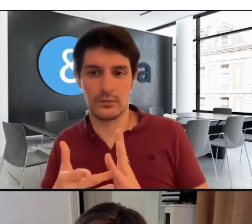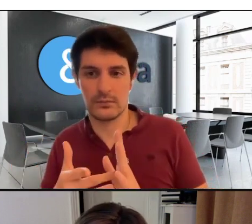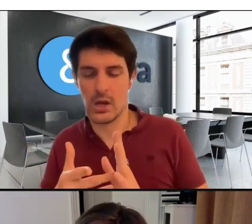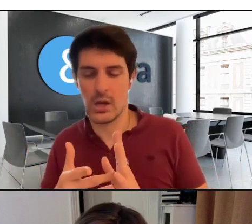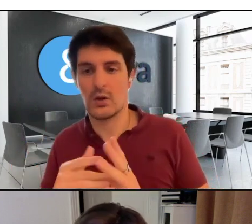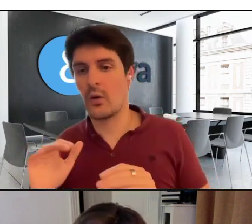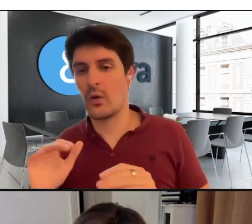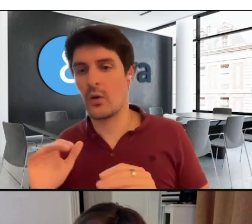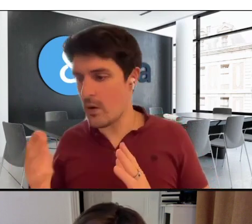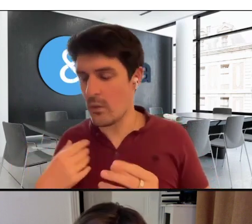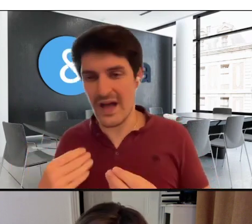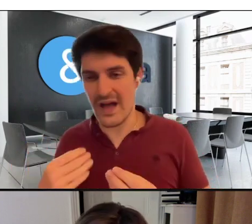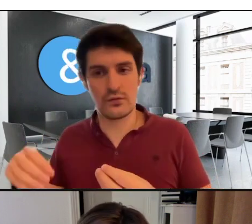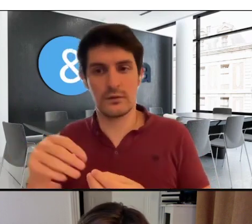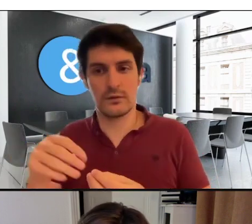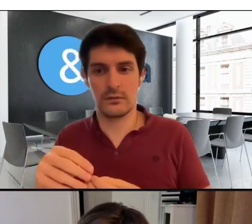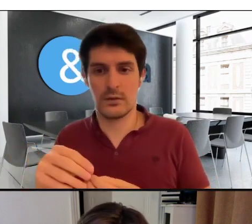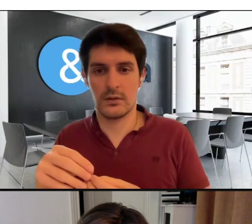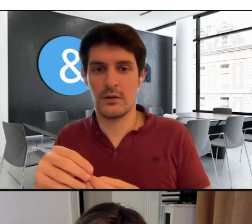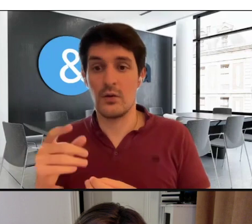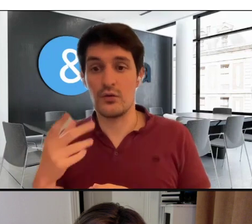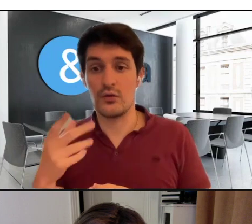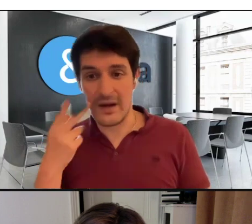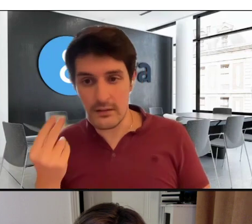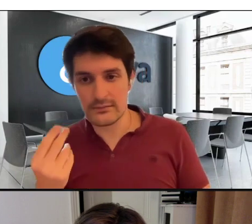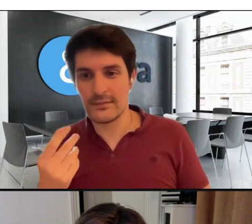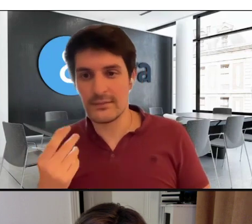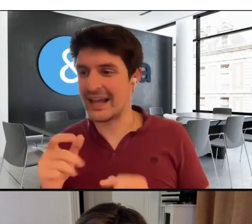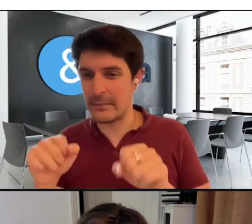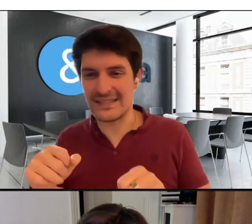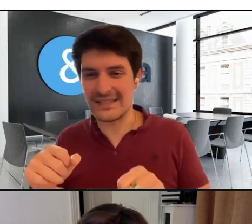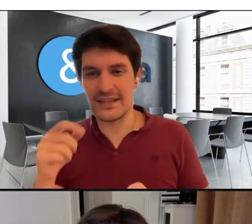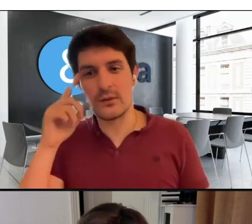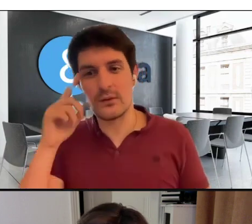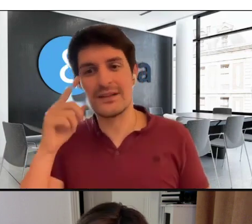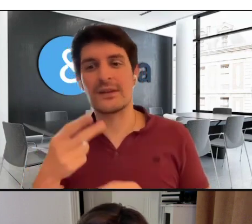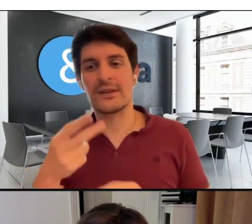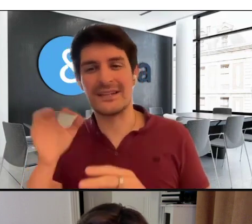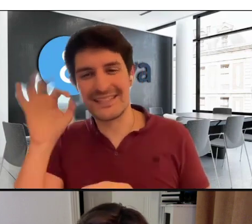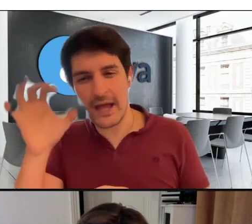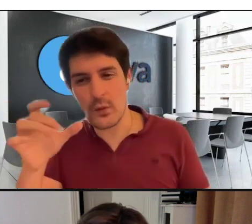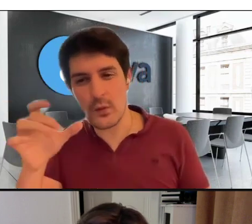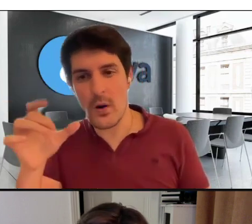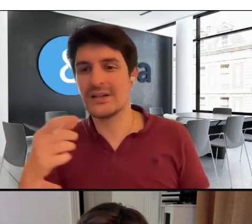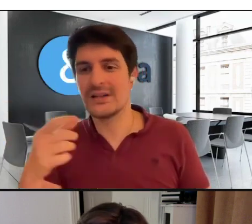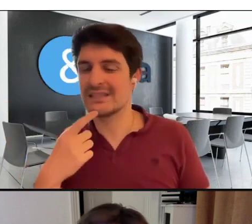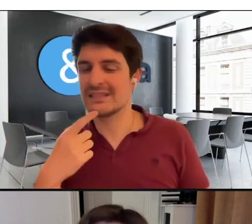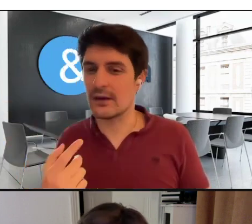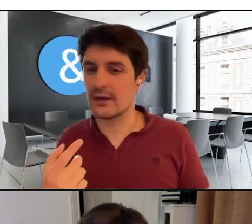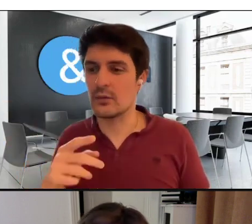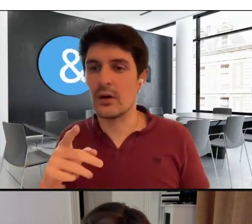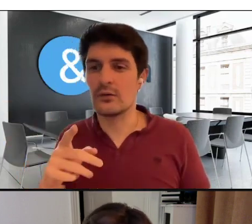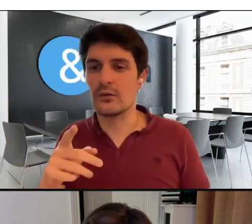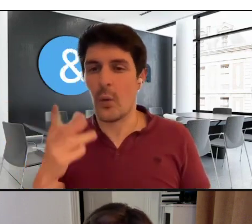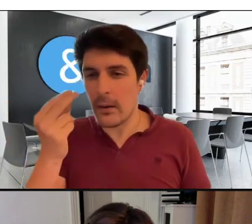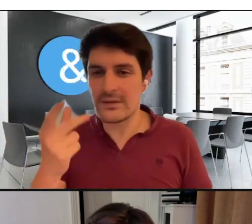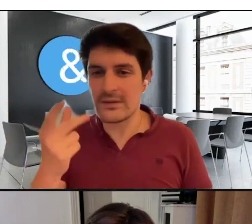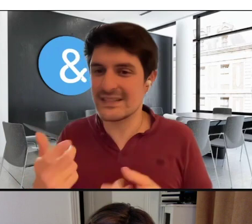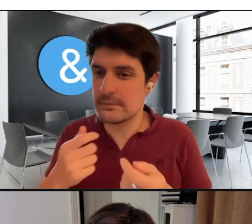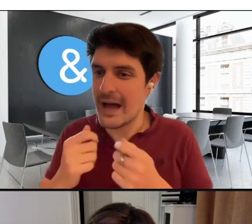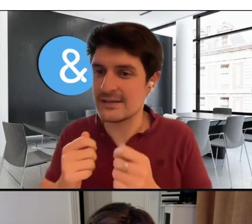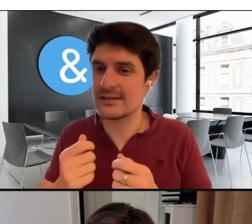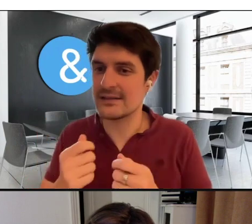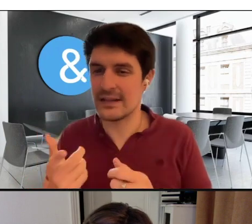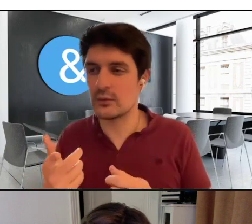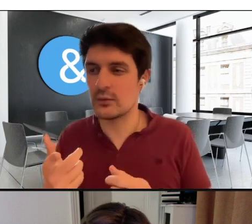Donc, comment on ajoute l'humain, la capacité de discernement, ça veut dire que tu comprends ce qui se